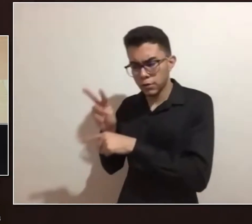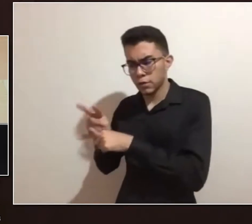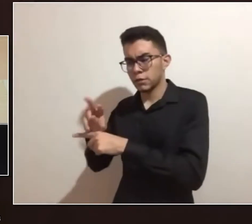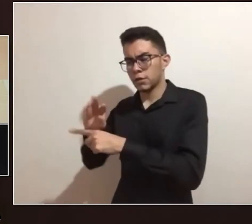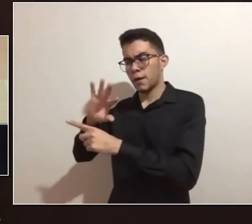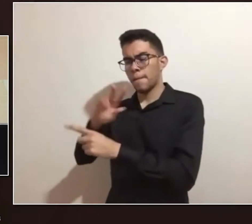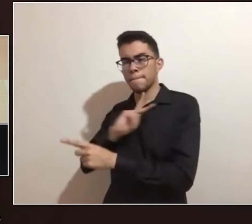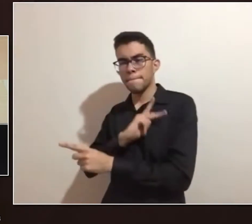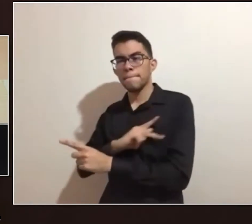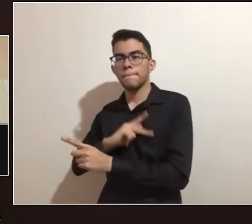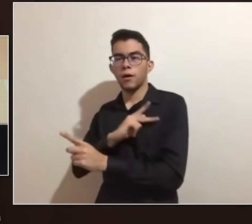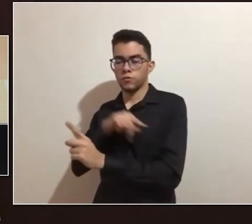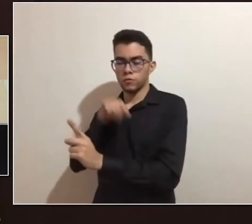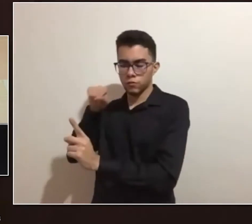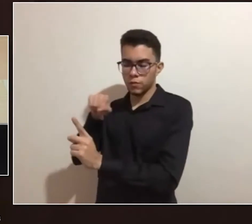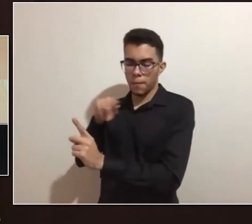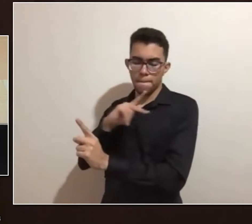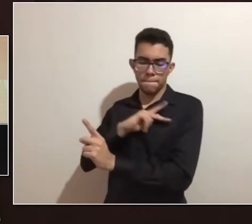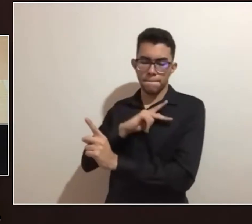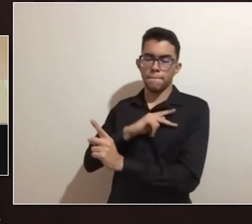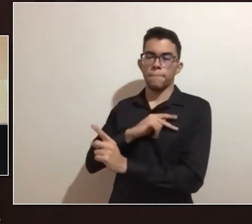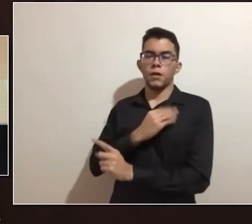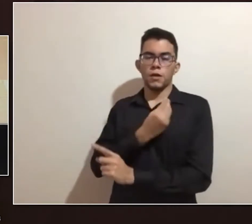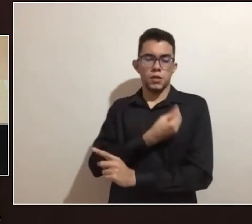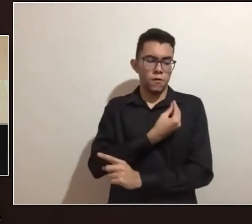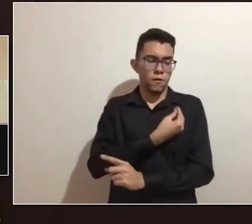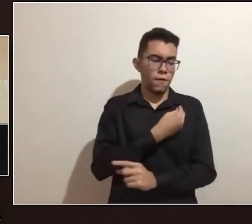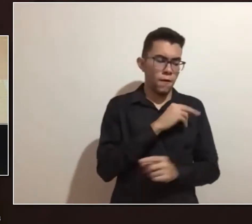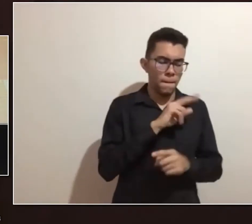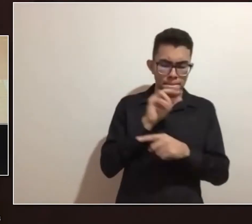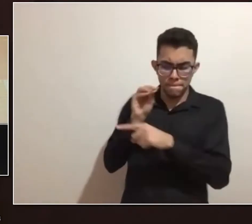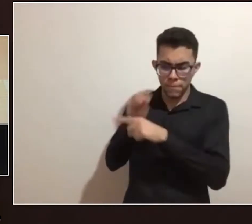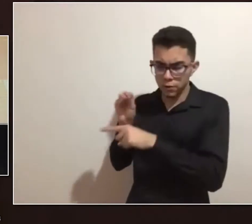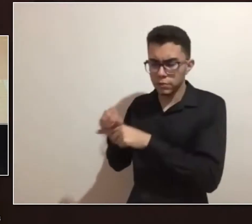as igrejas dos gentios, né? Então,